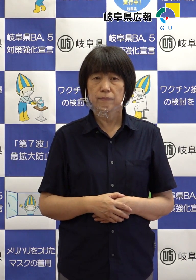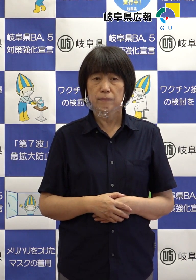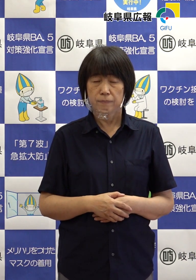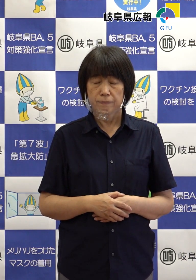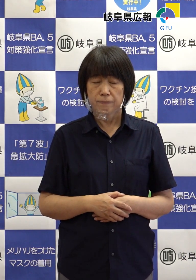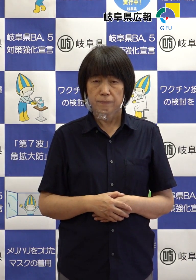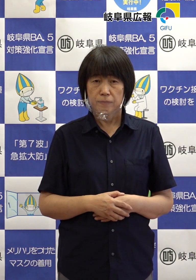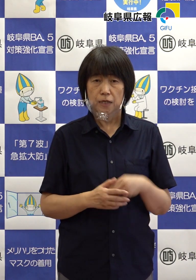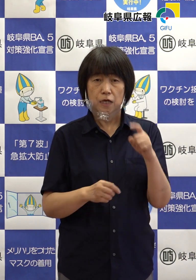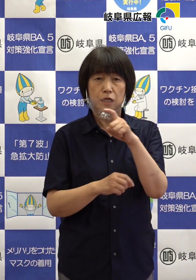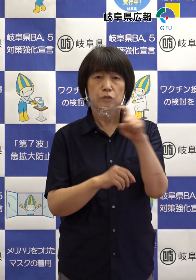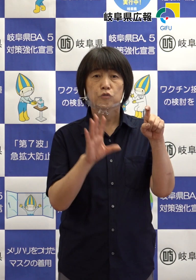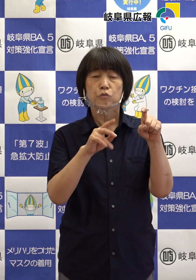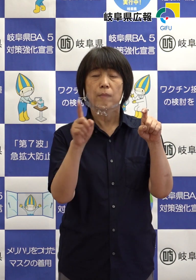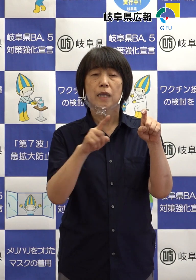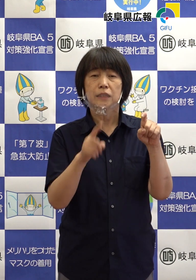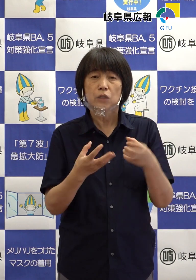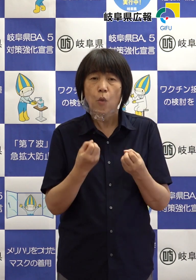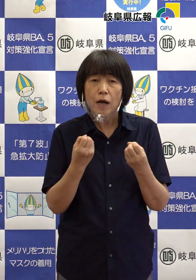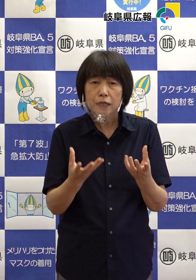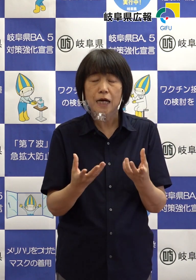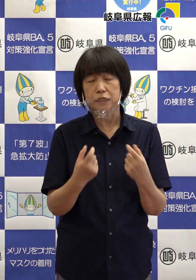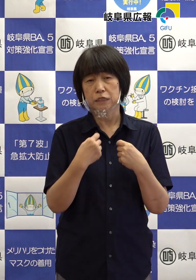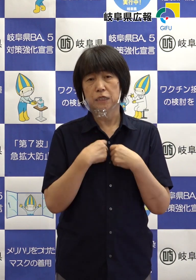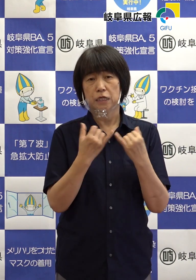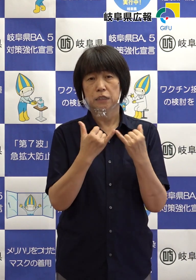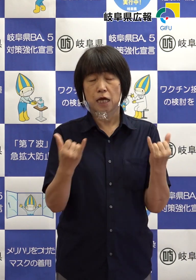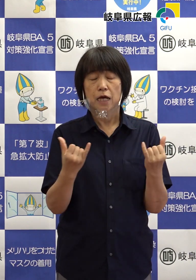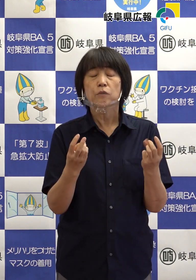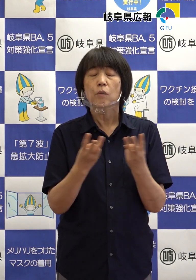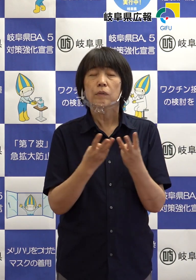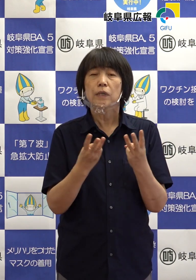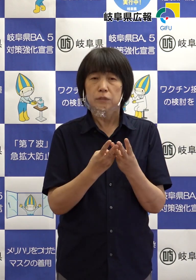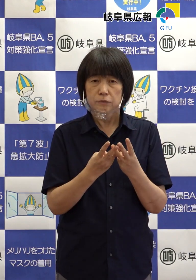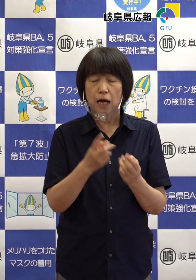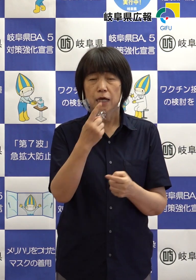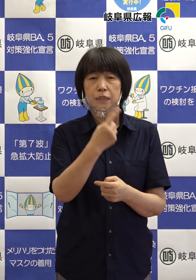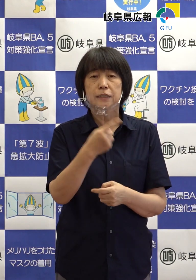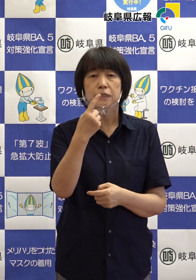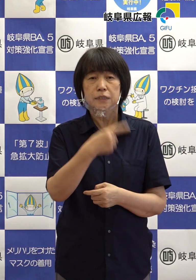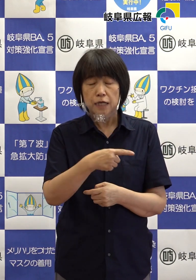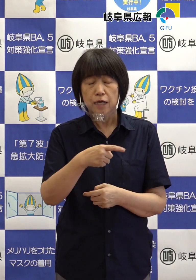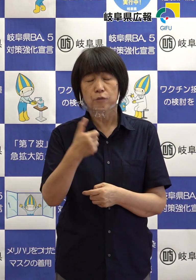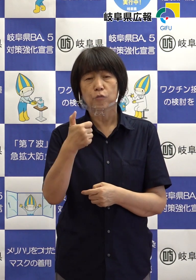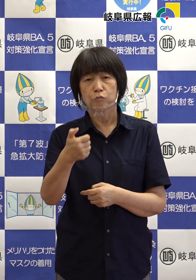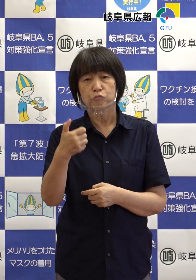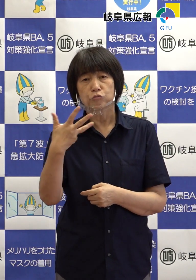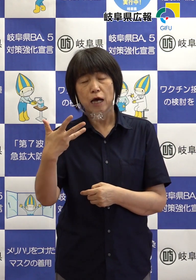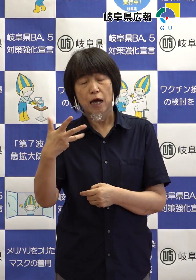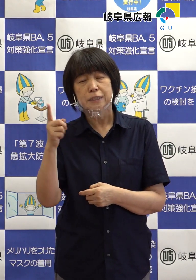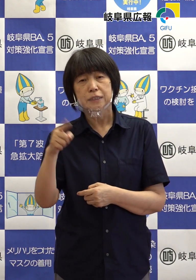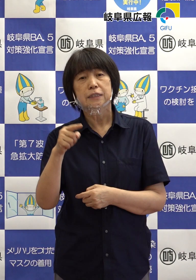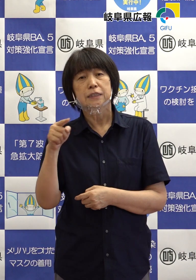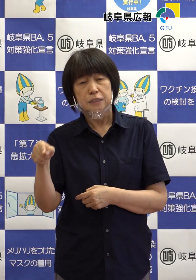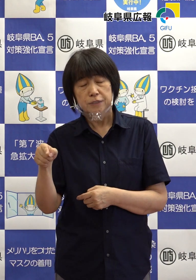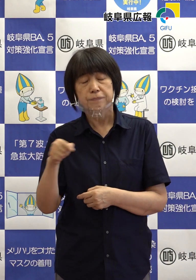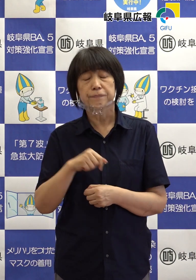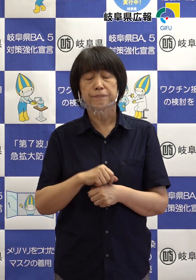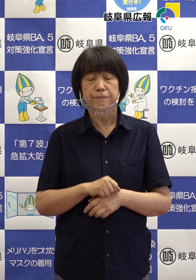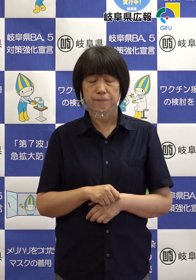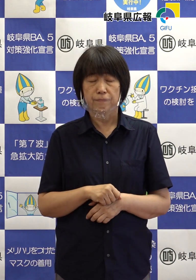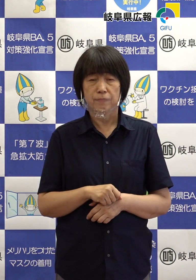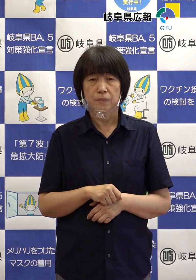結果として10万人当たりの新規感染者数は1058万円652ということでこれも